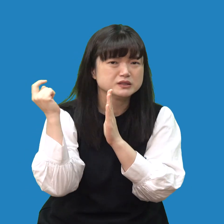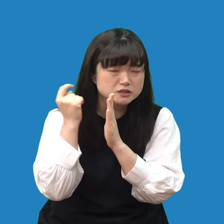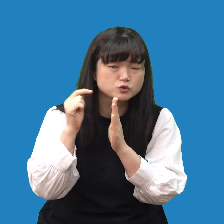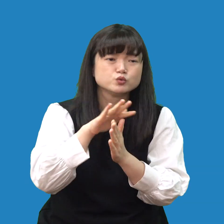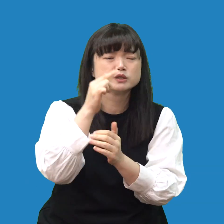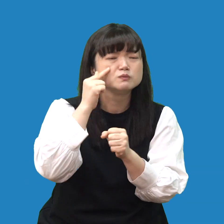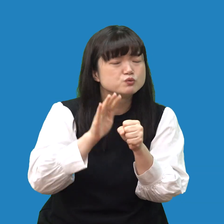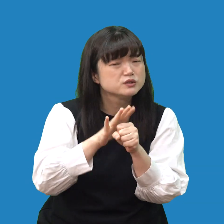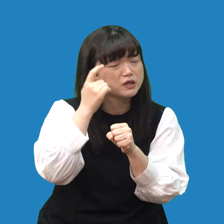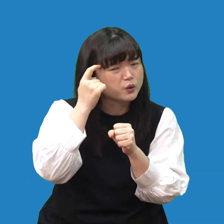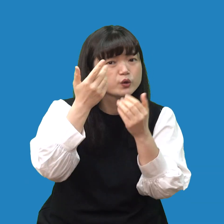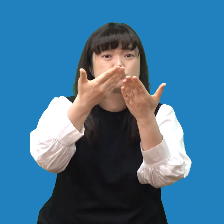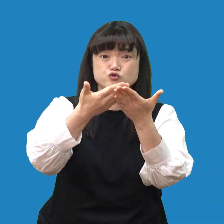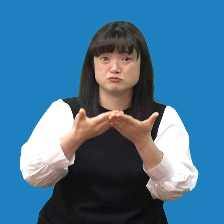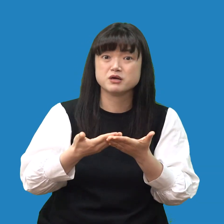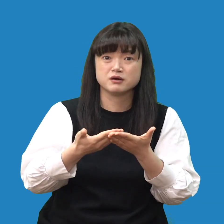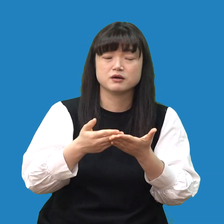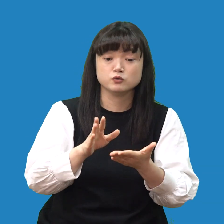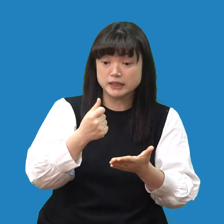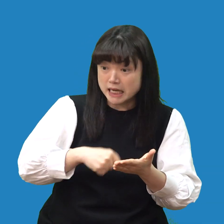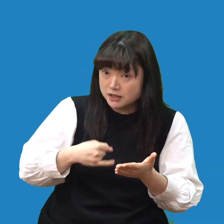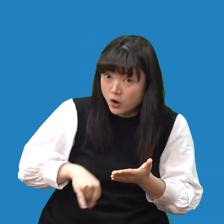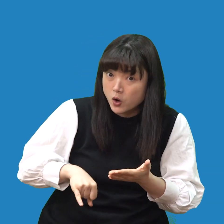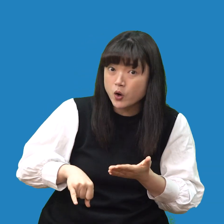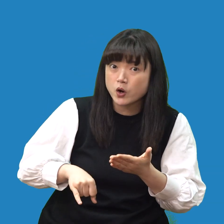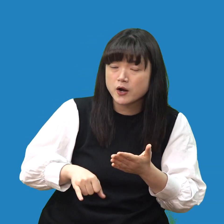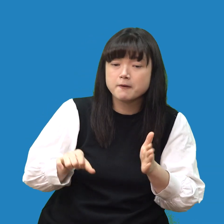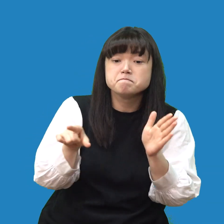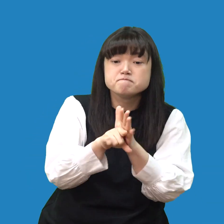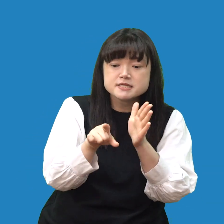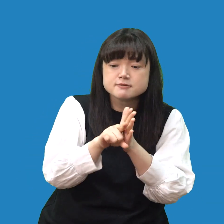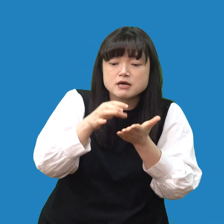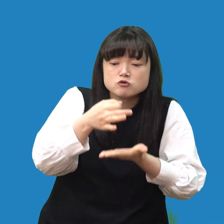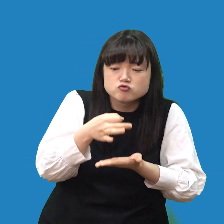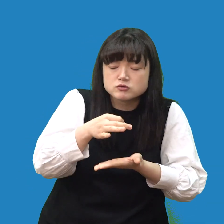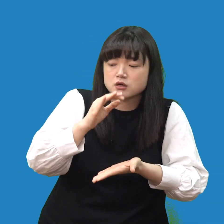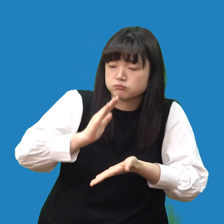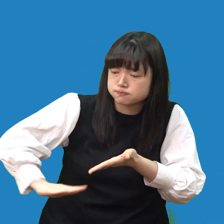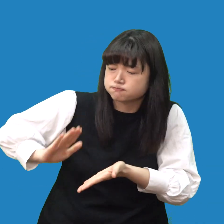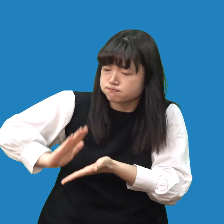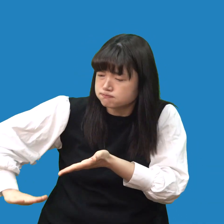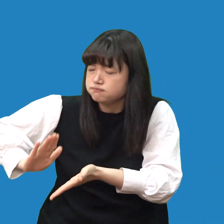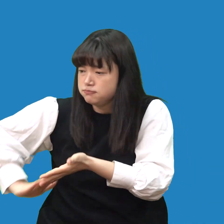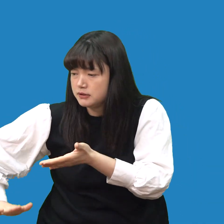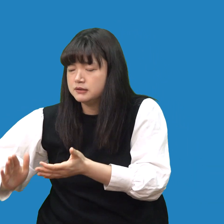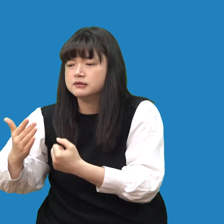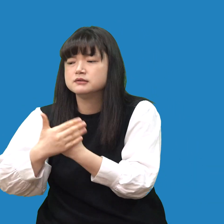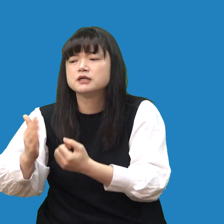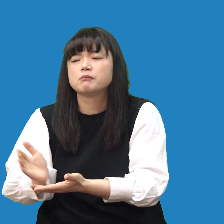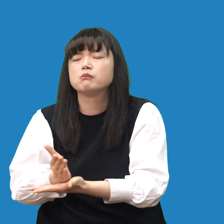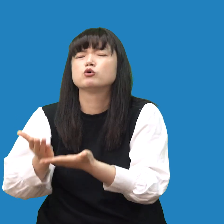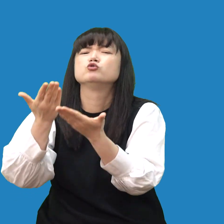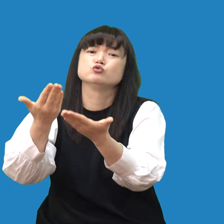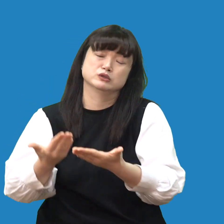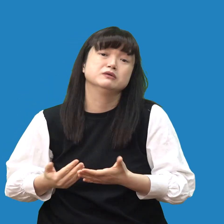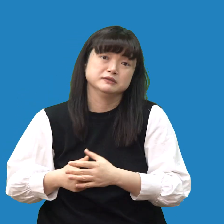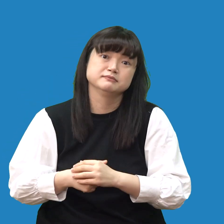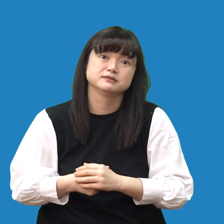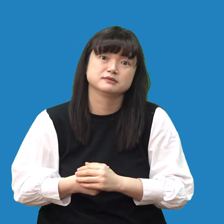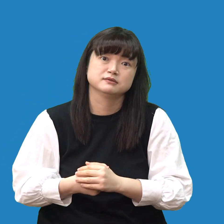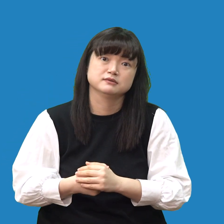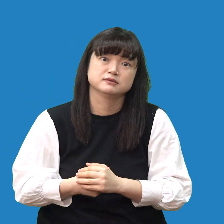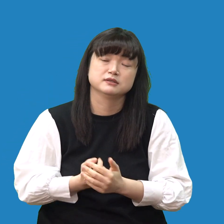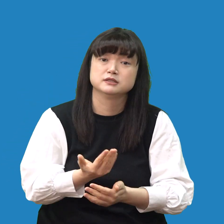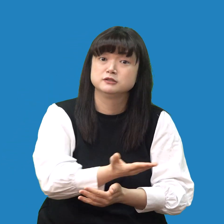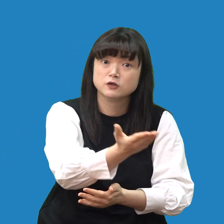우리를 불쌍히 여기시면 우리 자녀 세대가 믿음의 유산을 이어가도록 은혜를 베풀어 주실 것입니다.